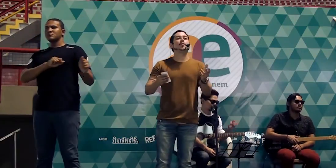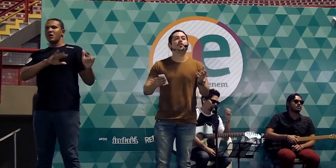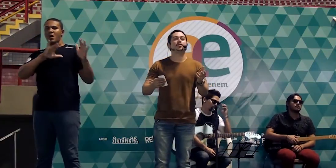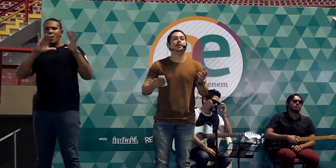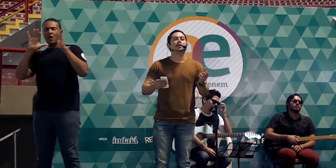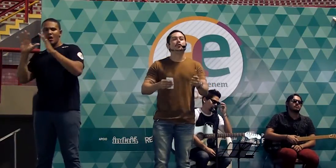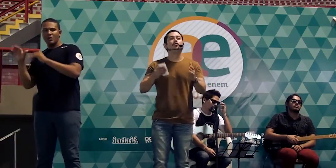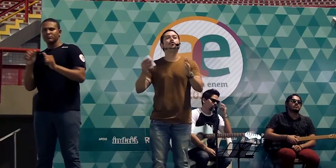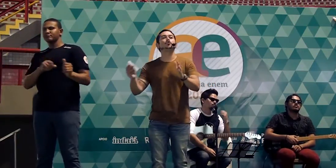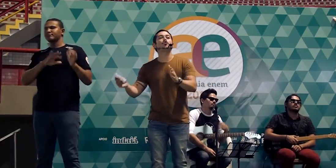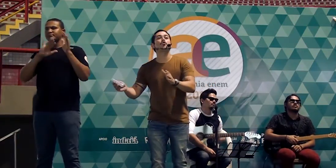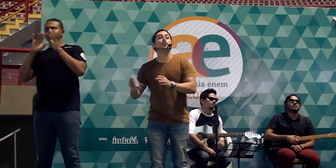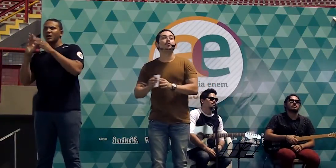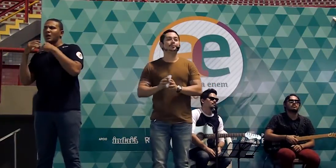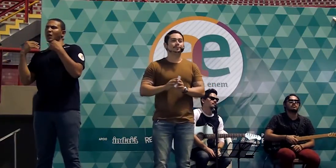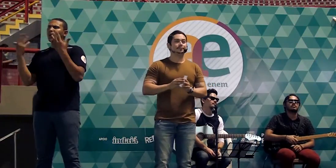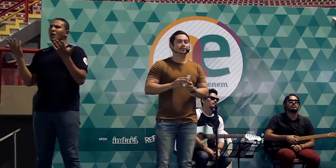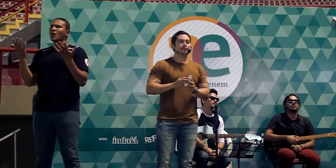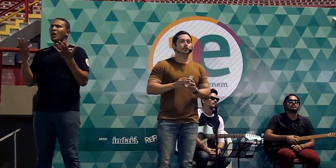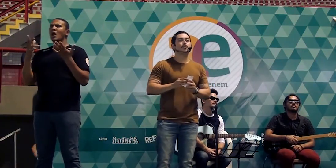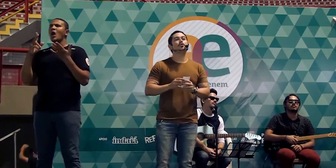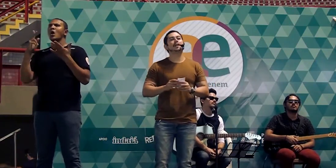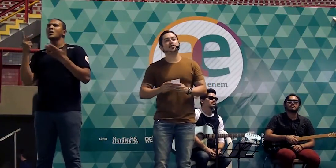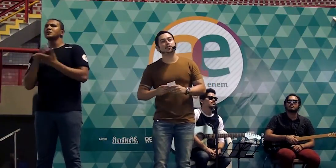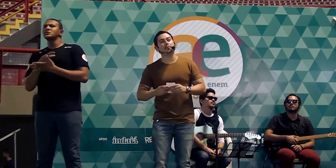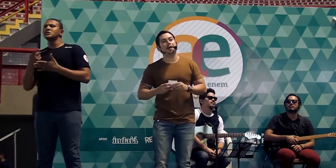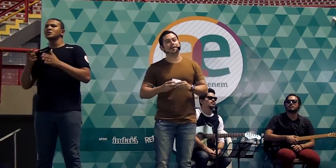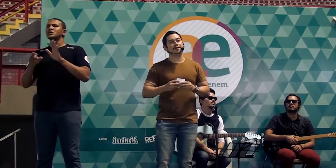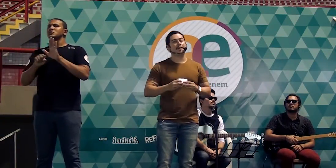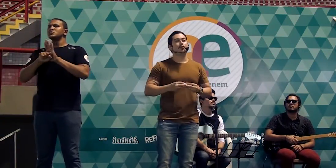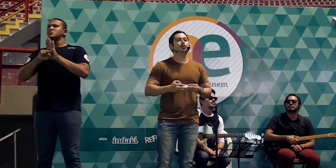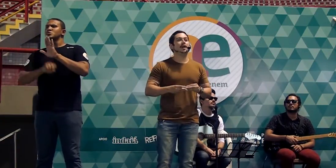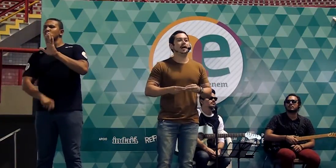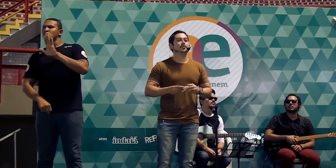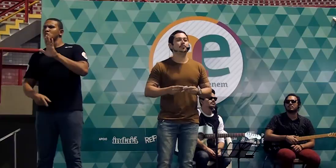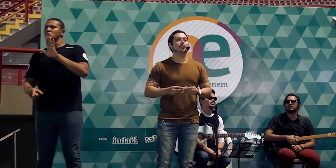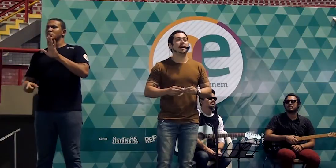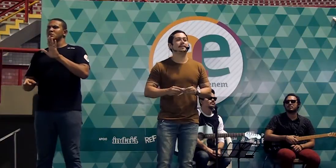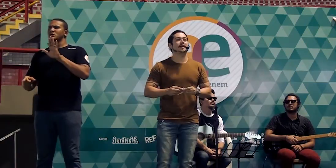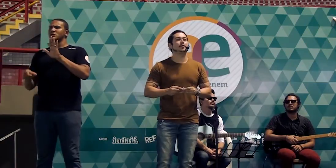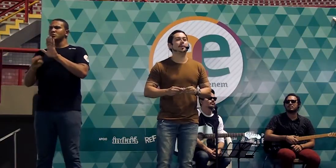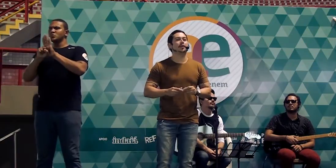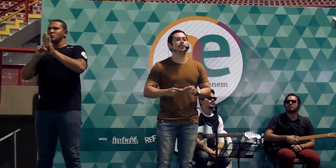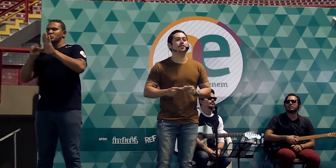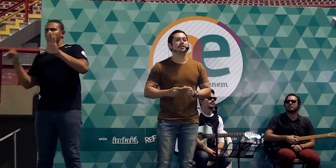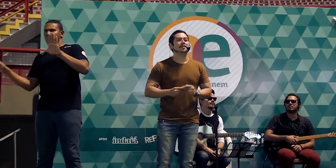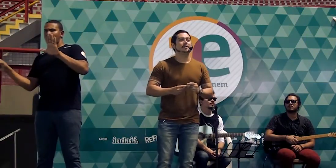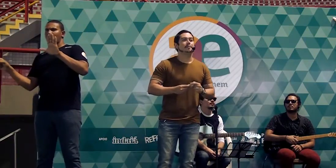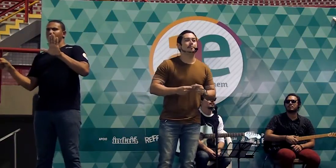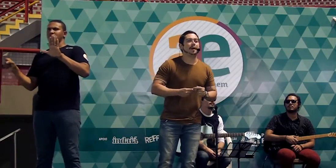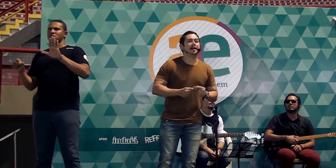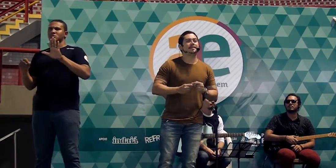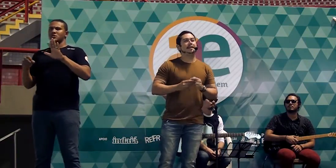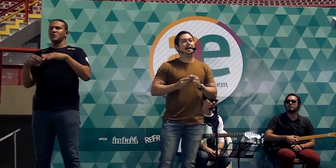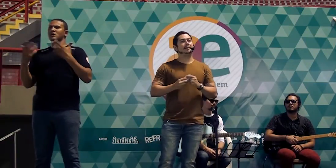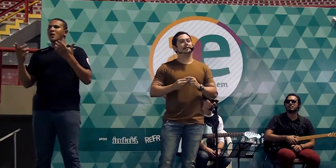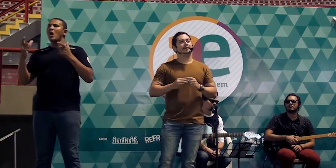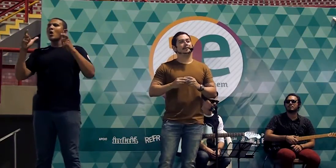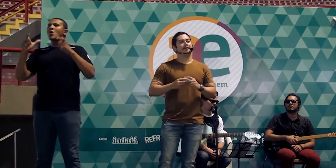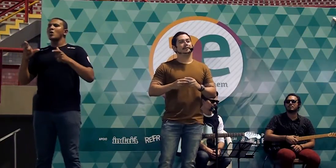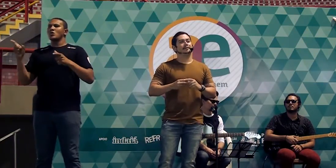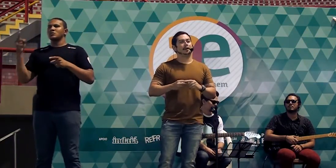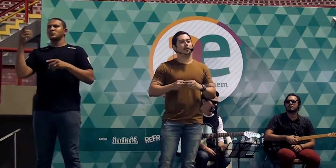uma resposta no sul, no sudeste do país. No caso, o cara tá indo para onde? Para